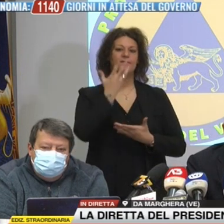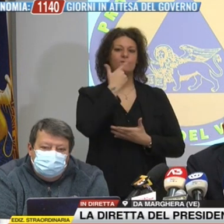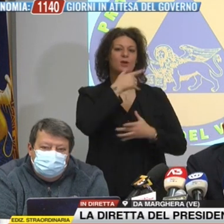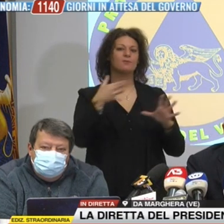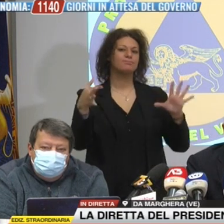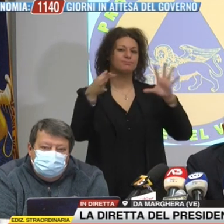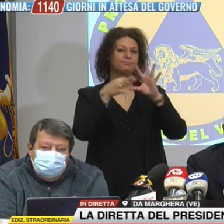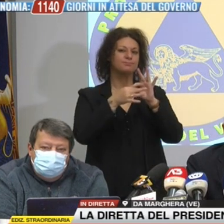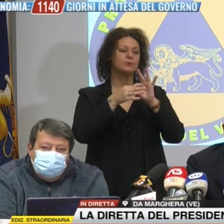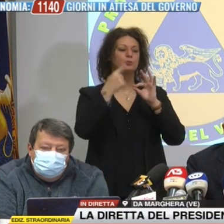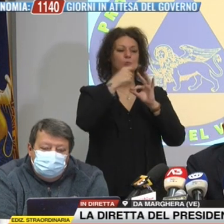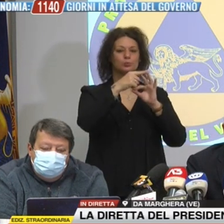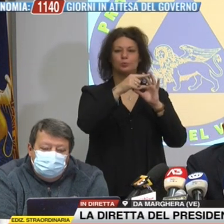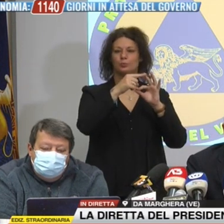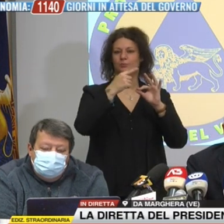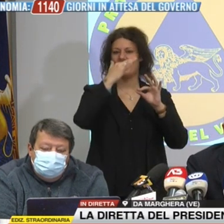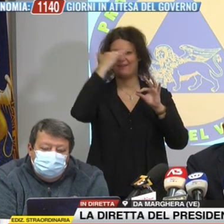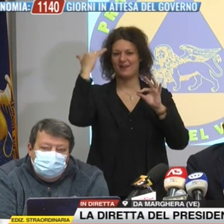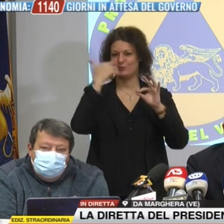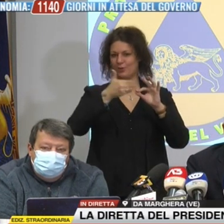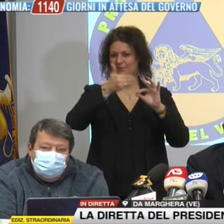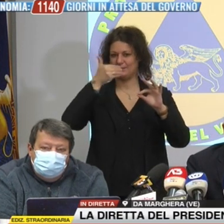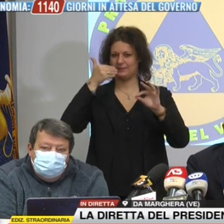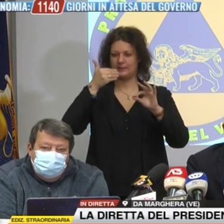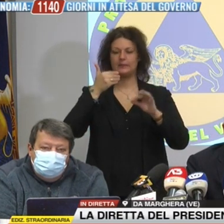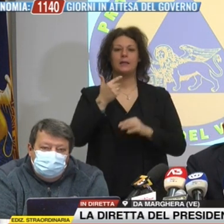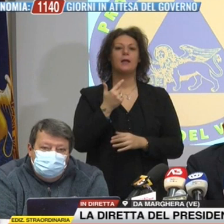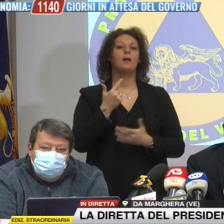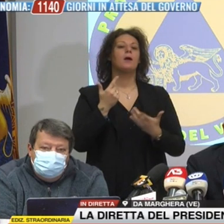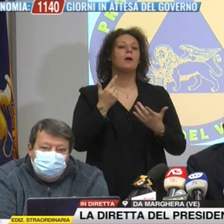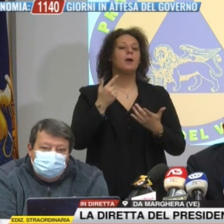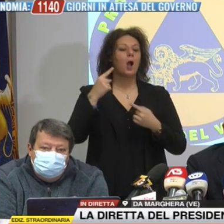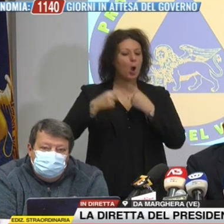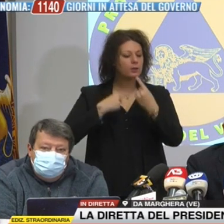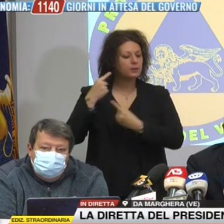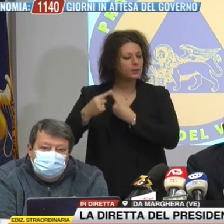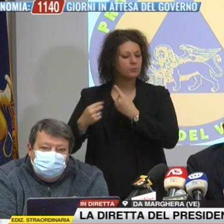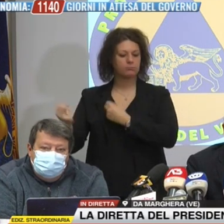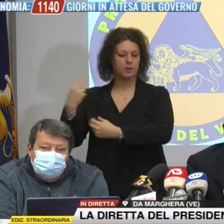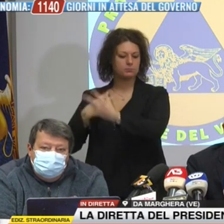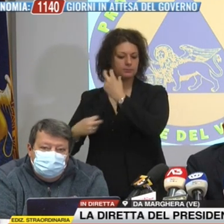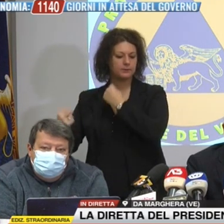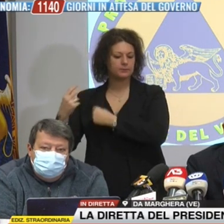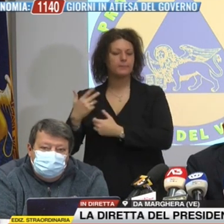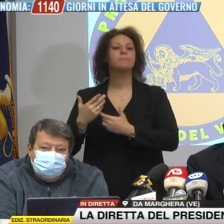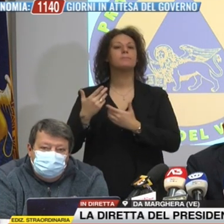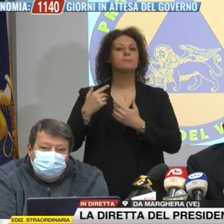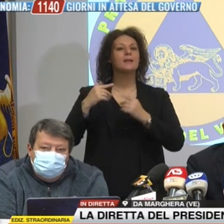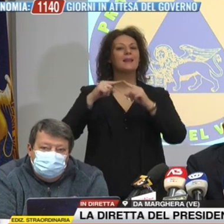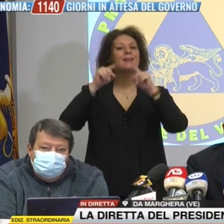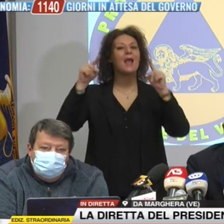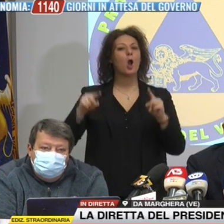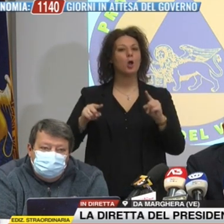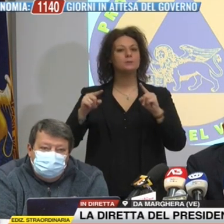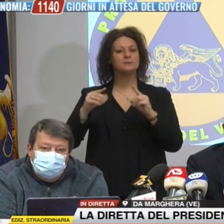continuano ad arrivarci segnalazioni che anche oggi ci sono parecchi assembramenti, soprattutto fuori dai negozi di grande distribuzione, media e